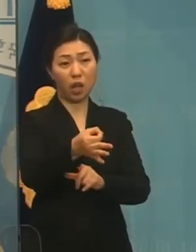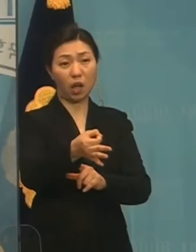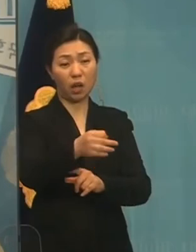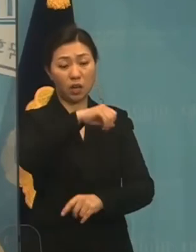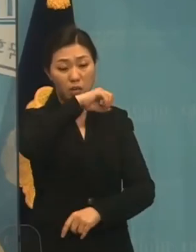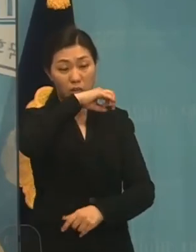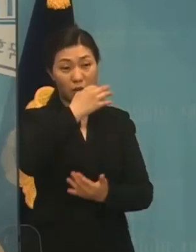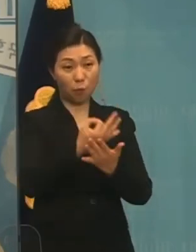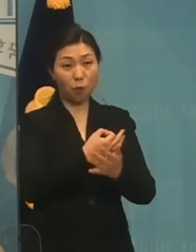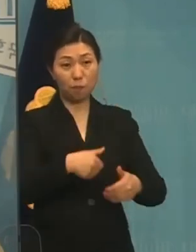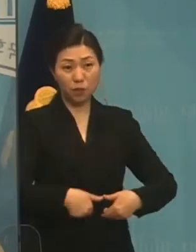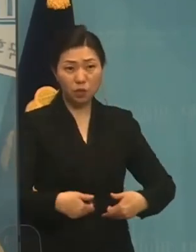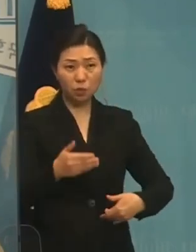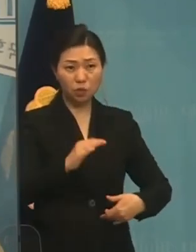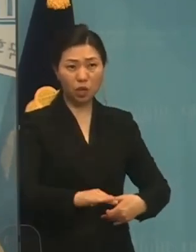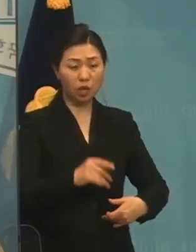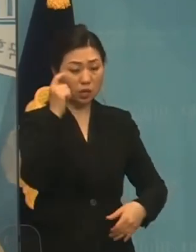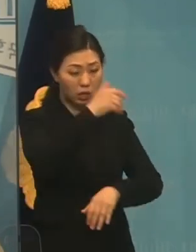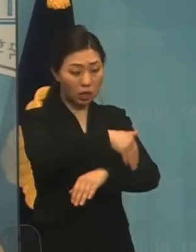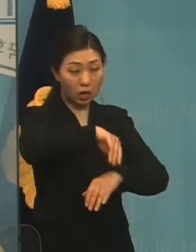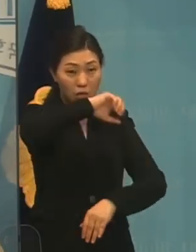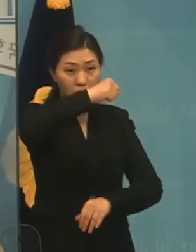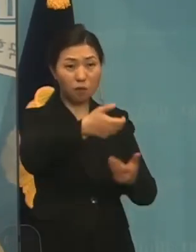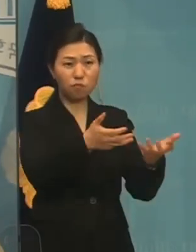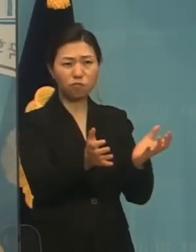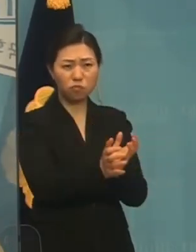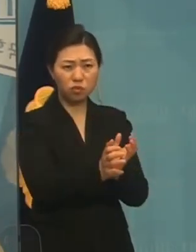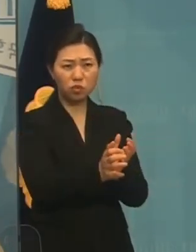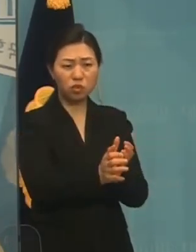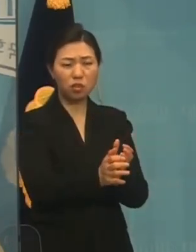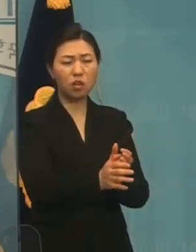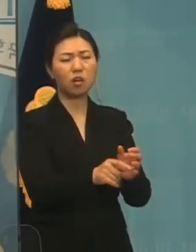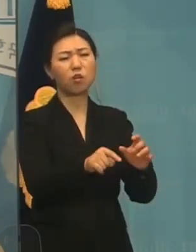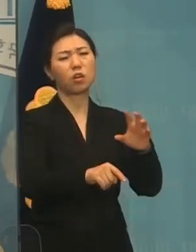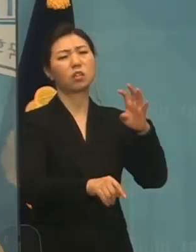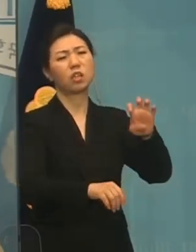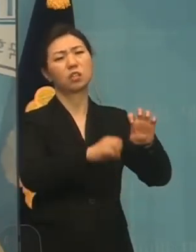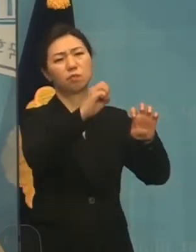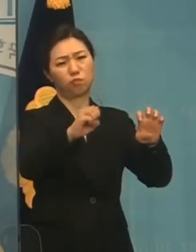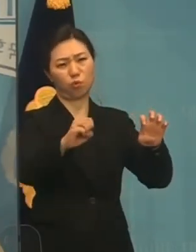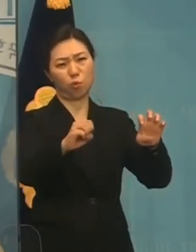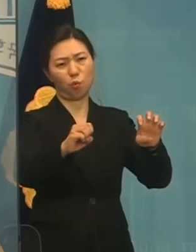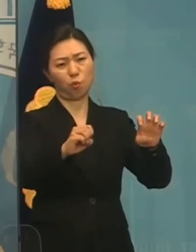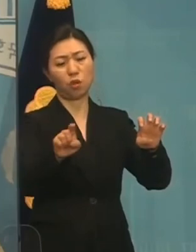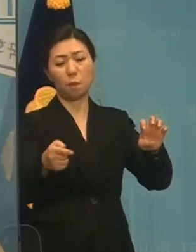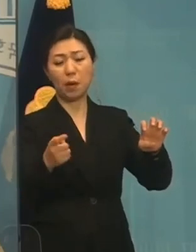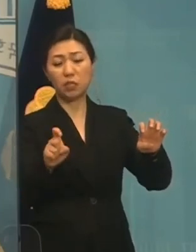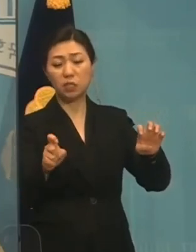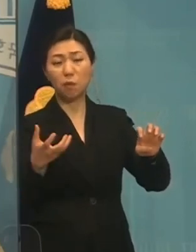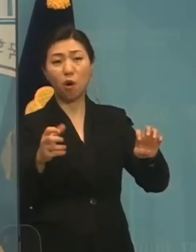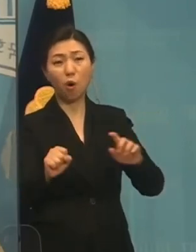그 40%인 기대부는 그 40%인 110억만 이번 추경안에 반영하겠다고 합니다.